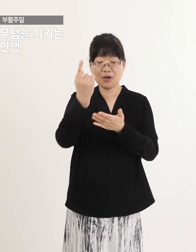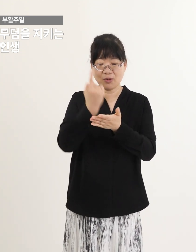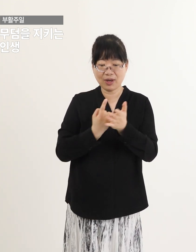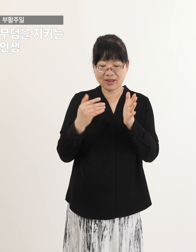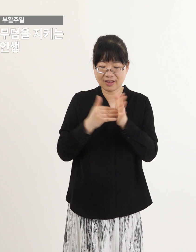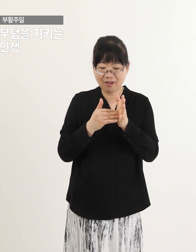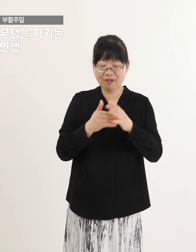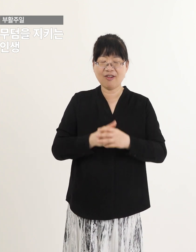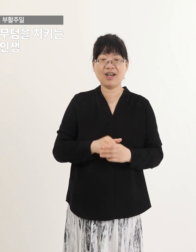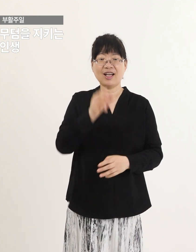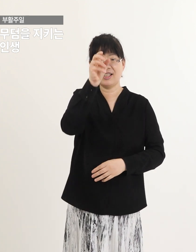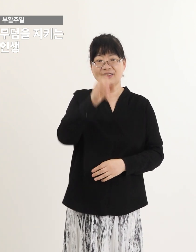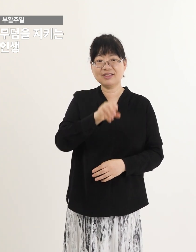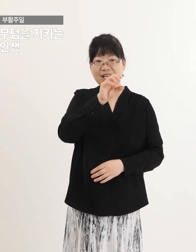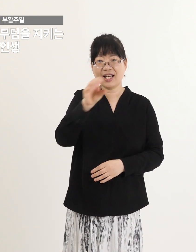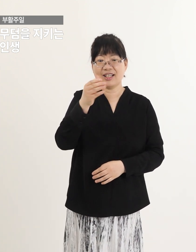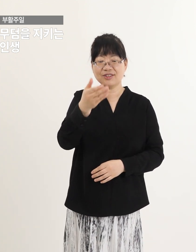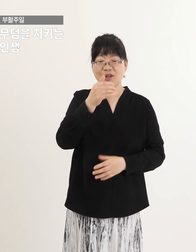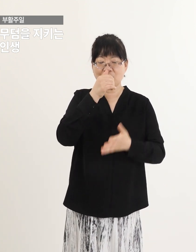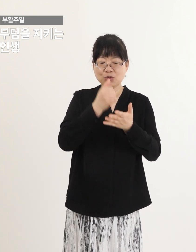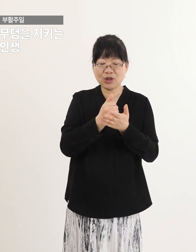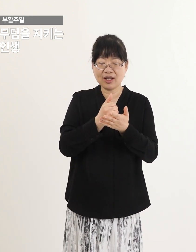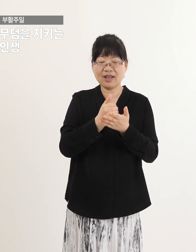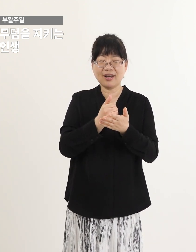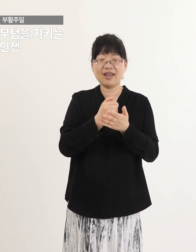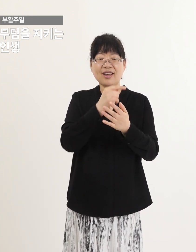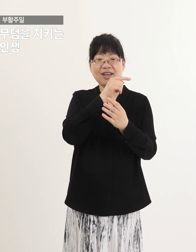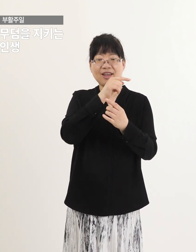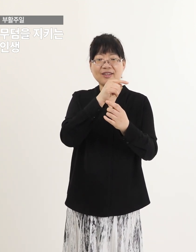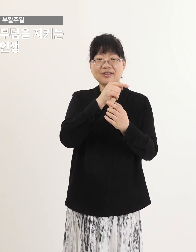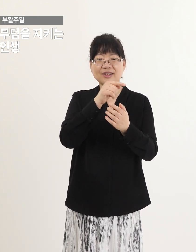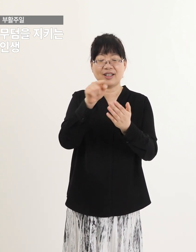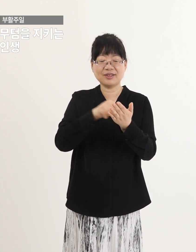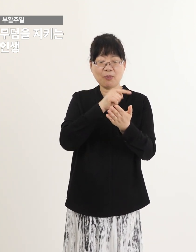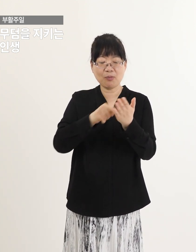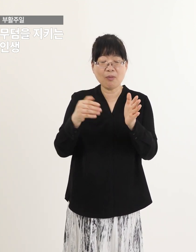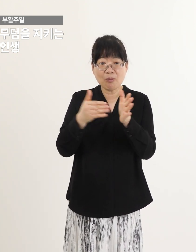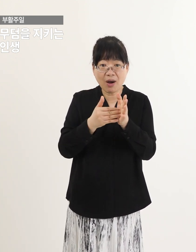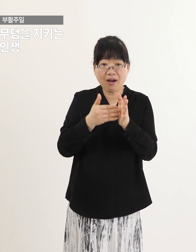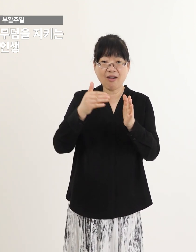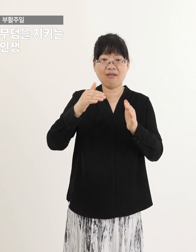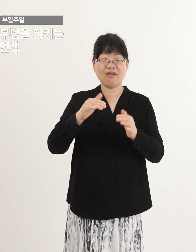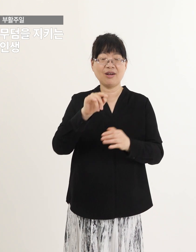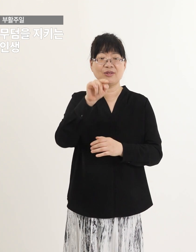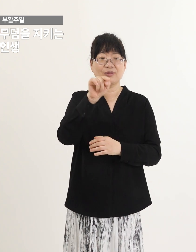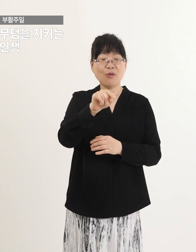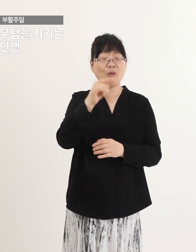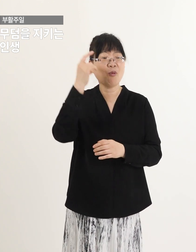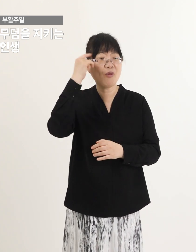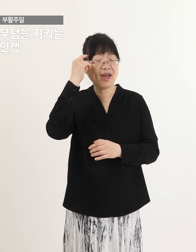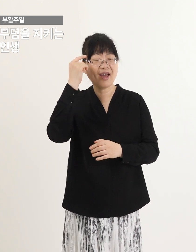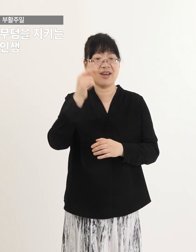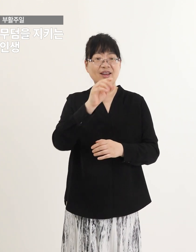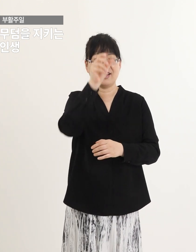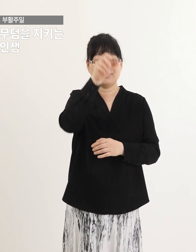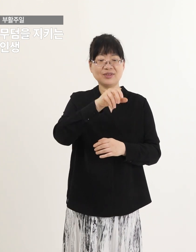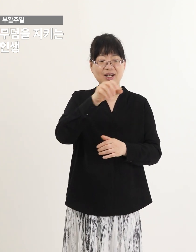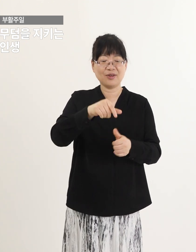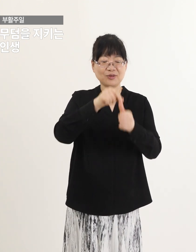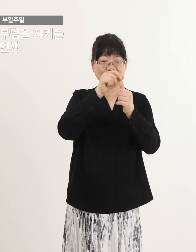와서 십자가에 네 죄값을 지불했는데 네가 뭐라고 십자가의 구속의